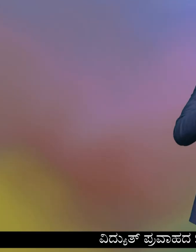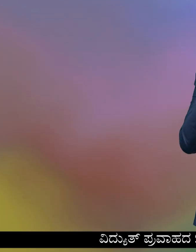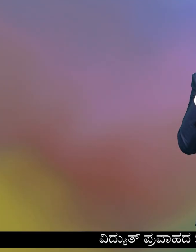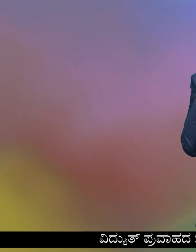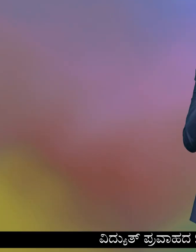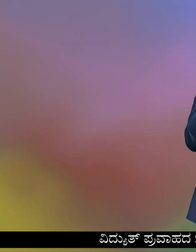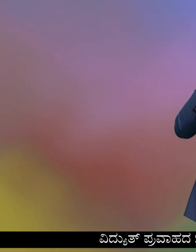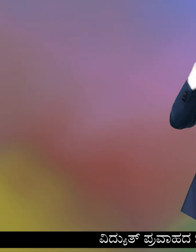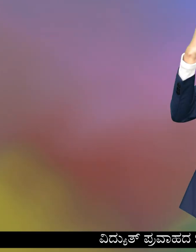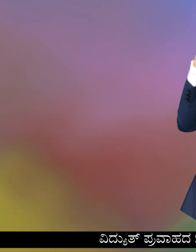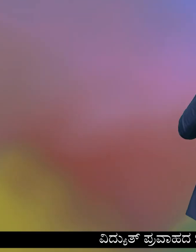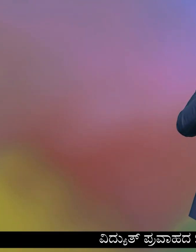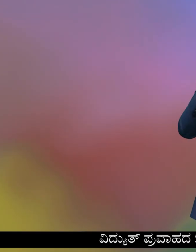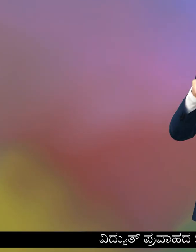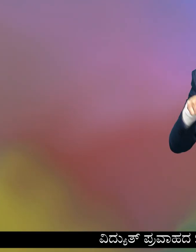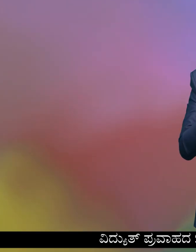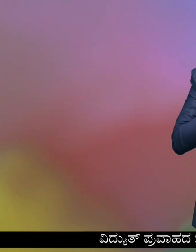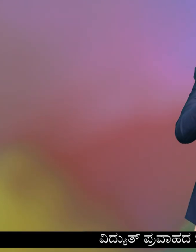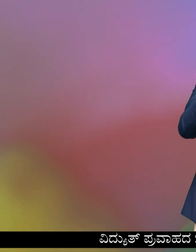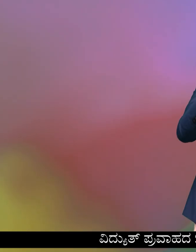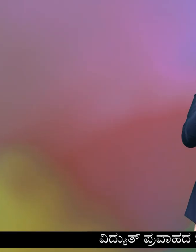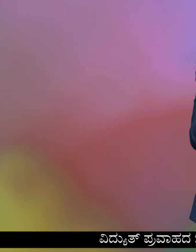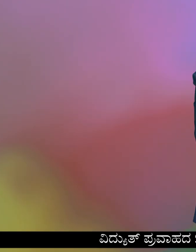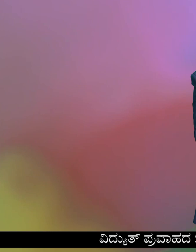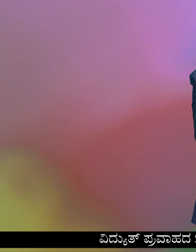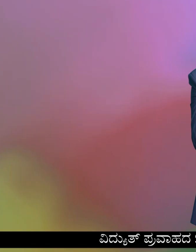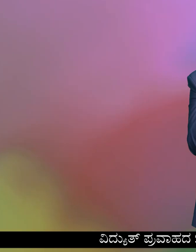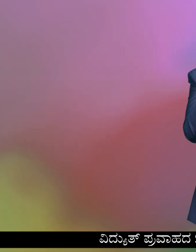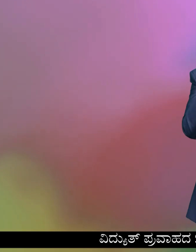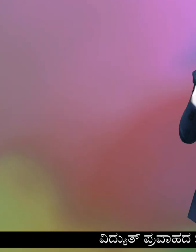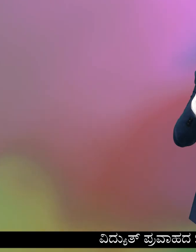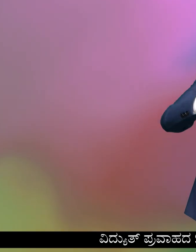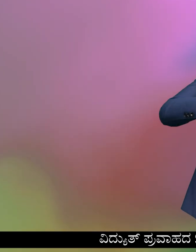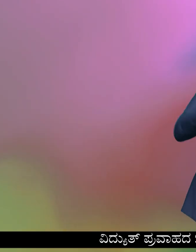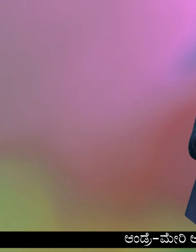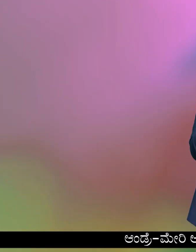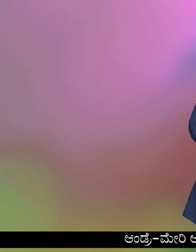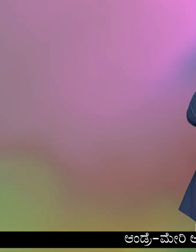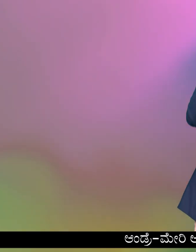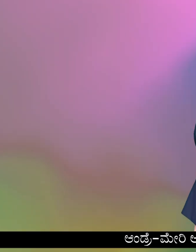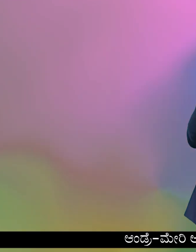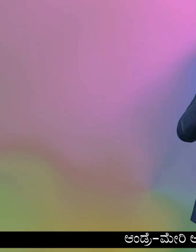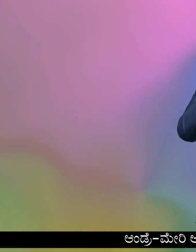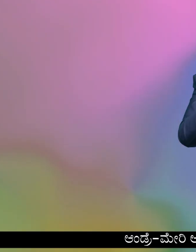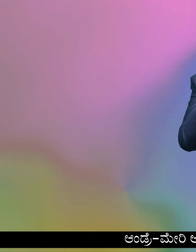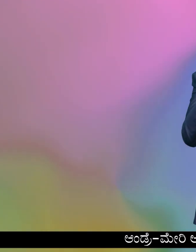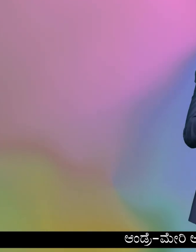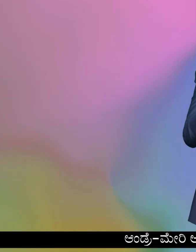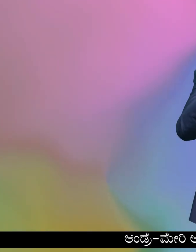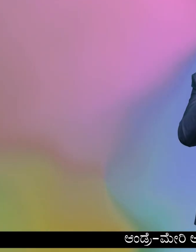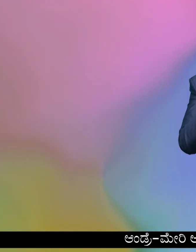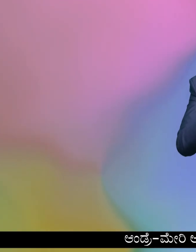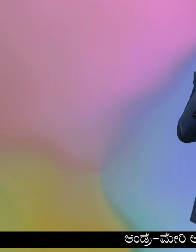ವಿದ್ಯುತ್ ಪ್ರವಾಹದ SI ಘಟಕವು ಆಂಪಿಯರ್ ಎ. ಫ್ರೆಂಚ್ ವಿಜ್ಞಾನಿ ಆಂಡ್ರಿ ಮೇರಿ ಆಂಪಿಯರ್